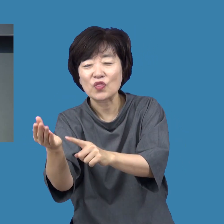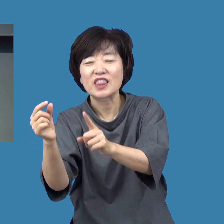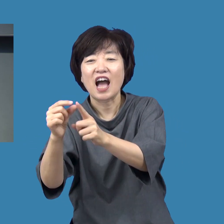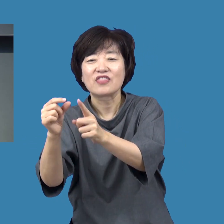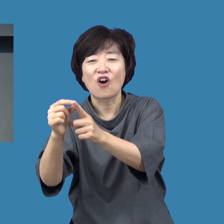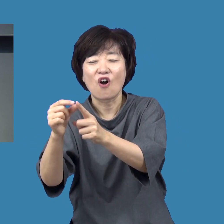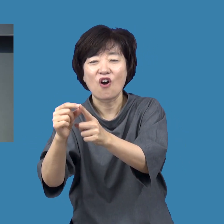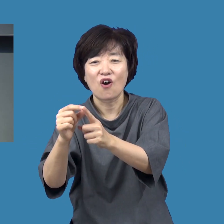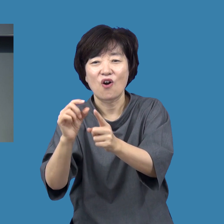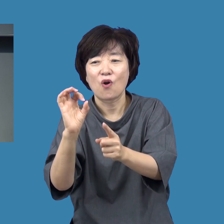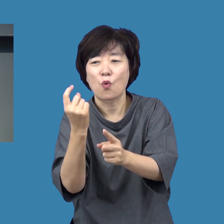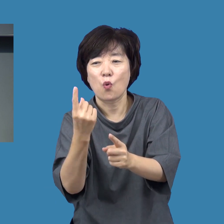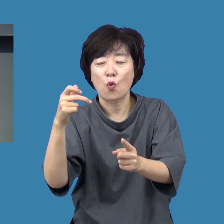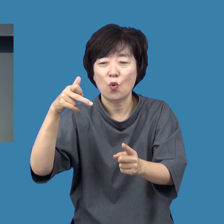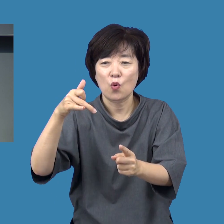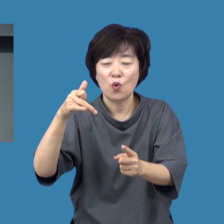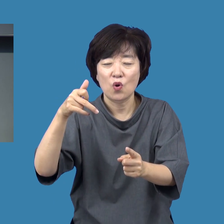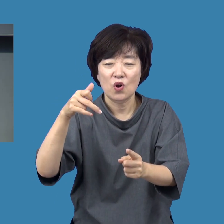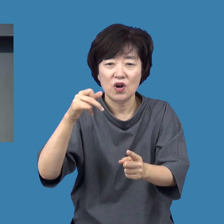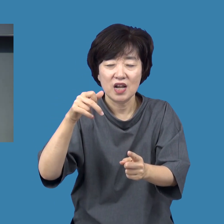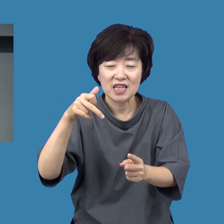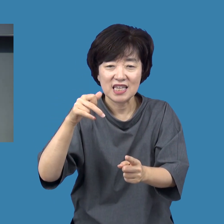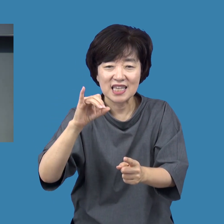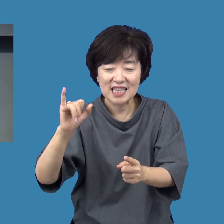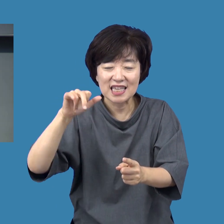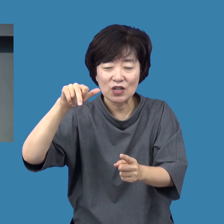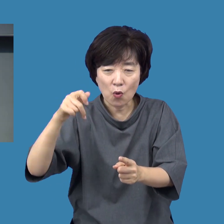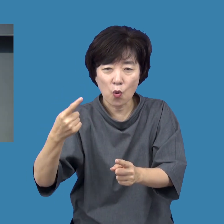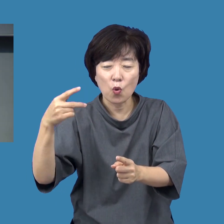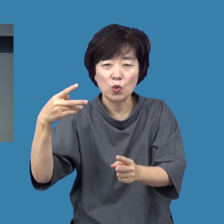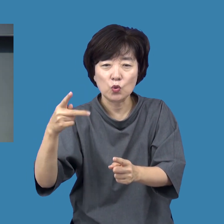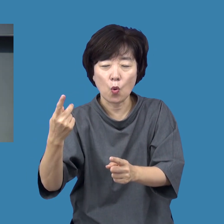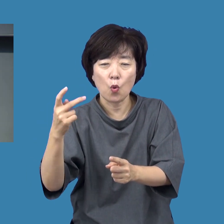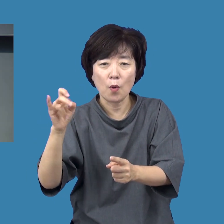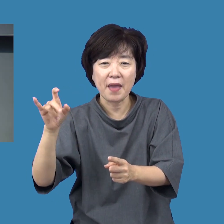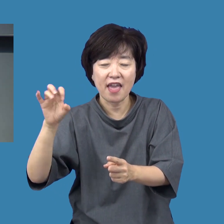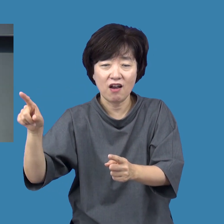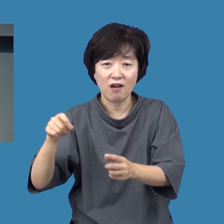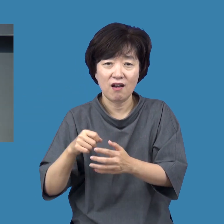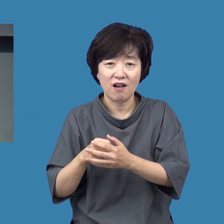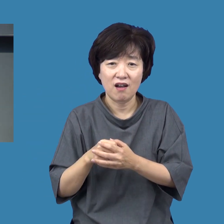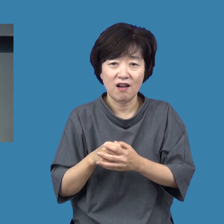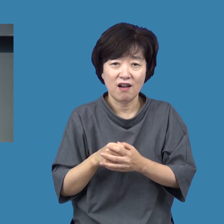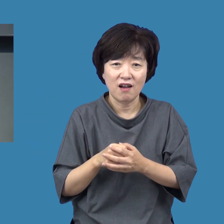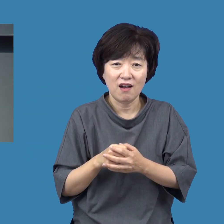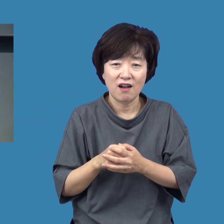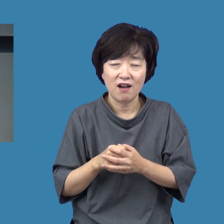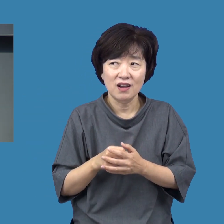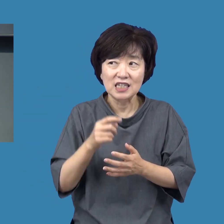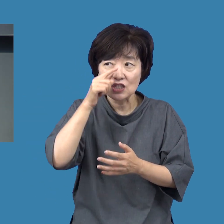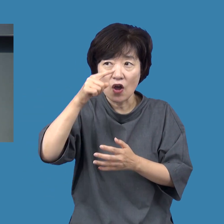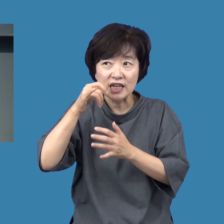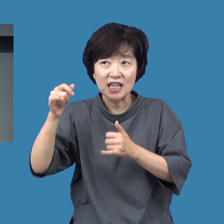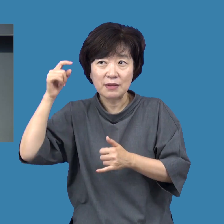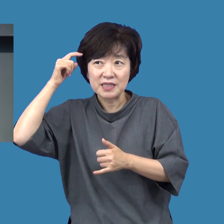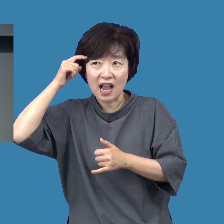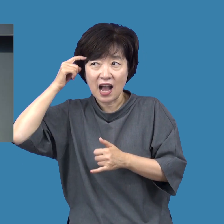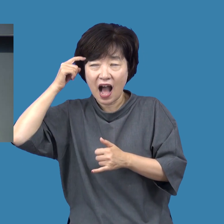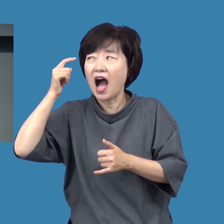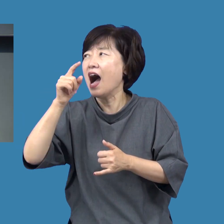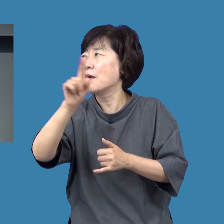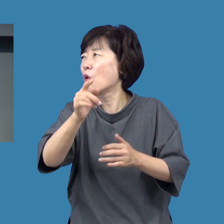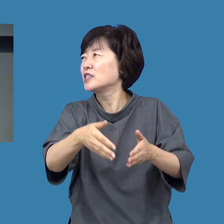의미들이에요. 그러니까 헬라 사람들은 오이코도메하다 하면은 딱 머릿속에 들어오는 이미지가 뭐예요? 뭔가가 세워지는